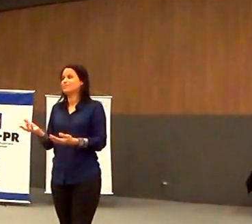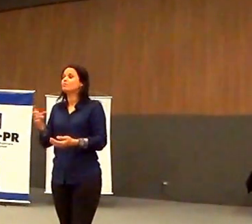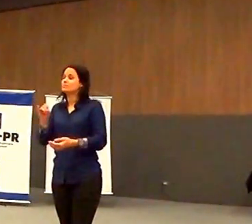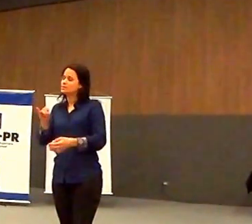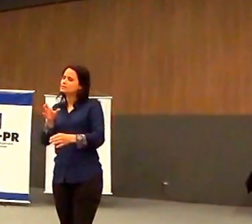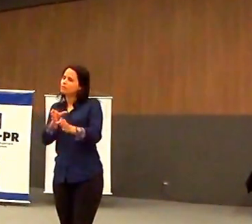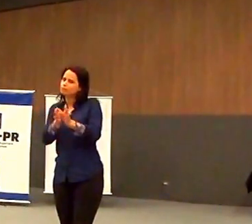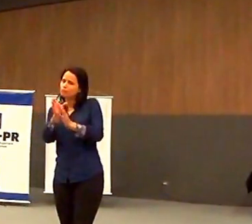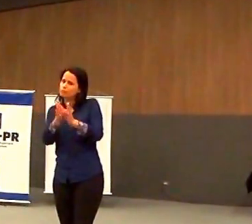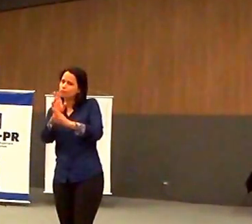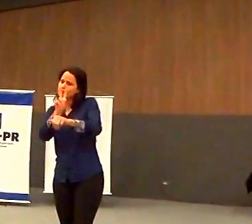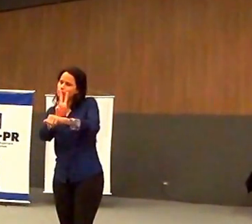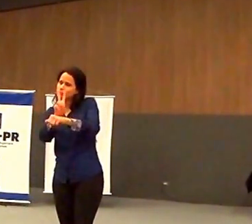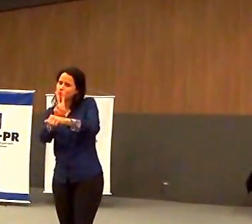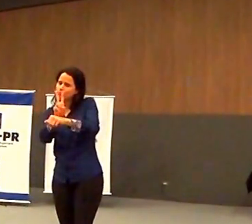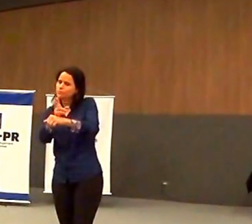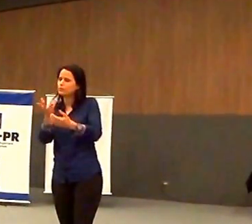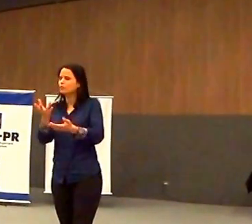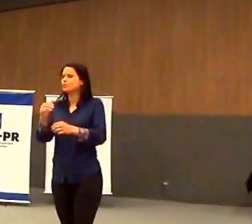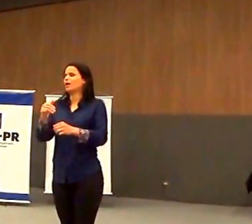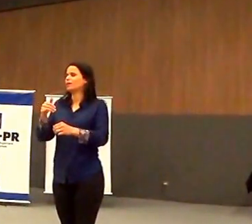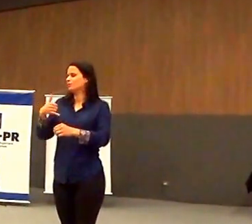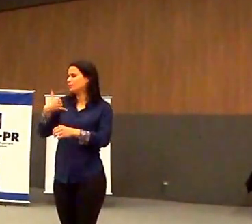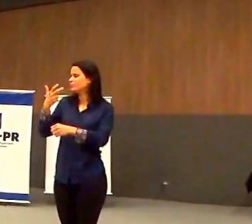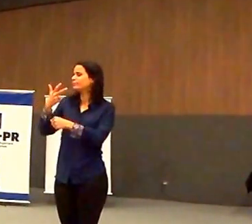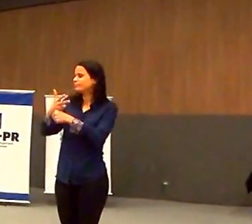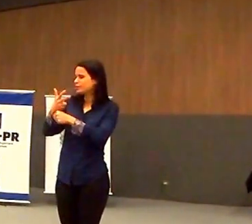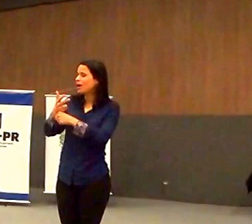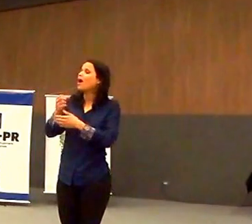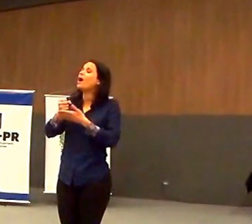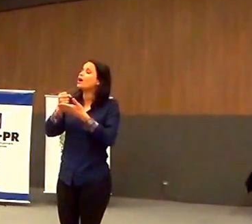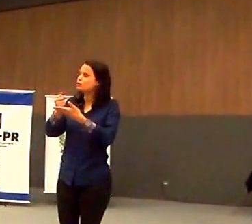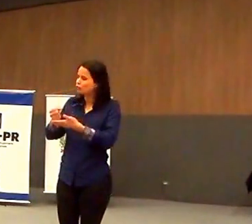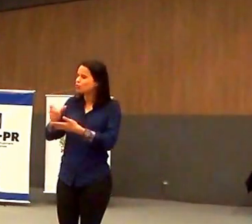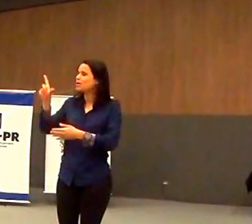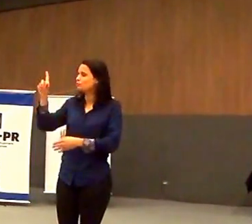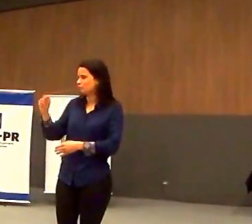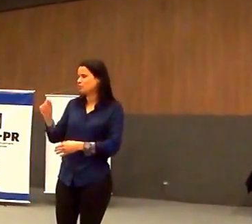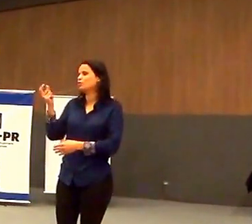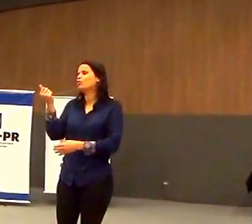né, de impacto da presença da pastoral poderia